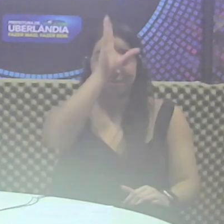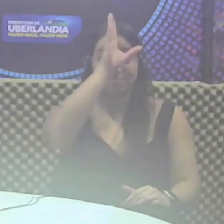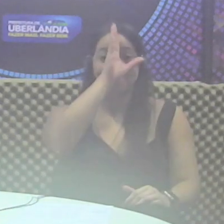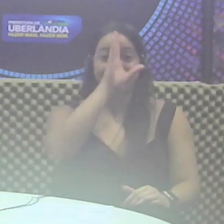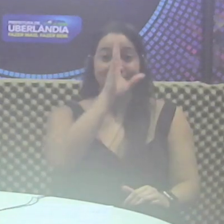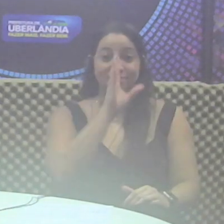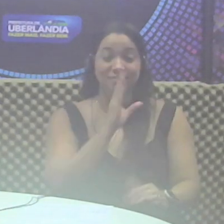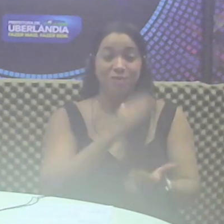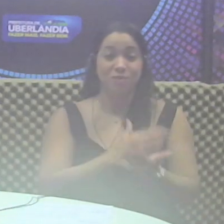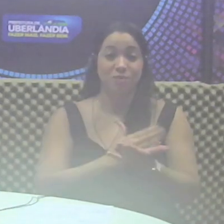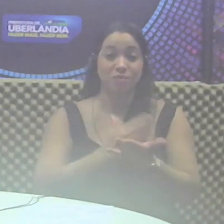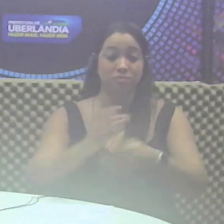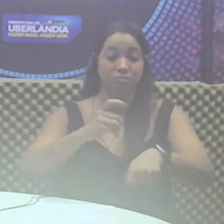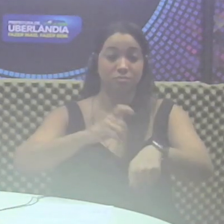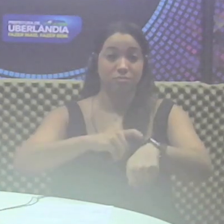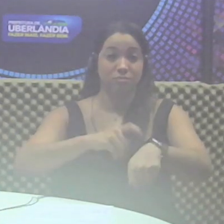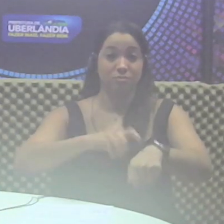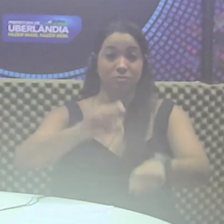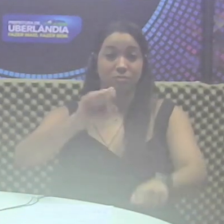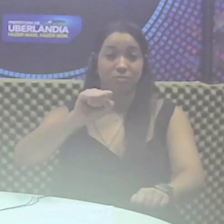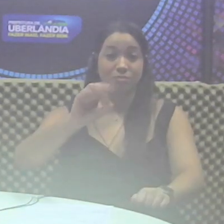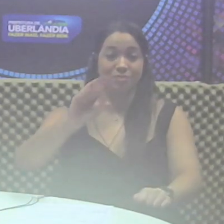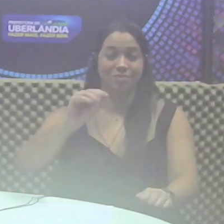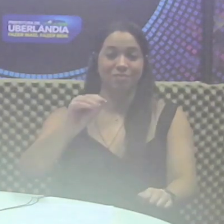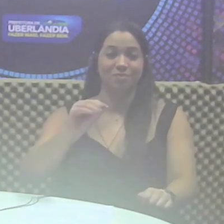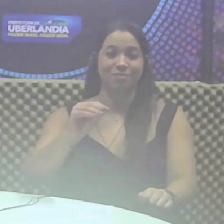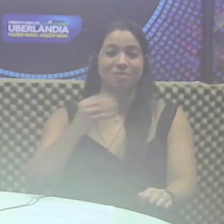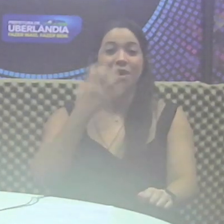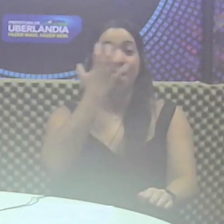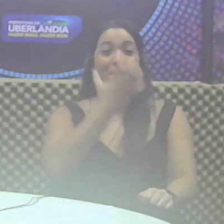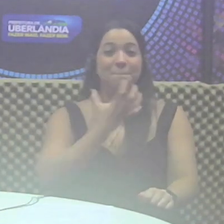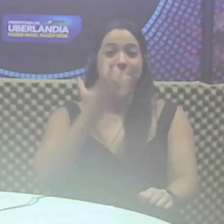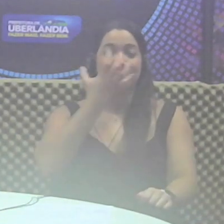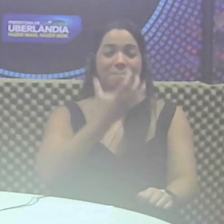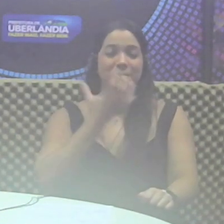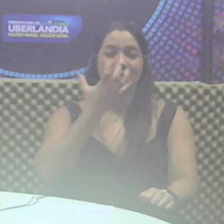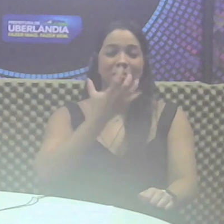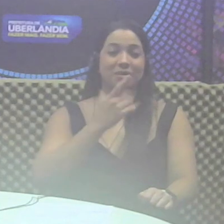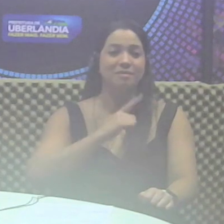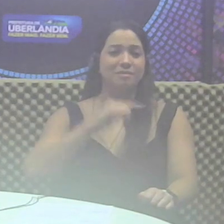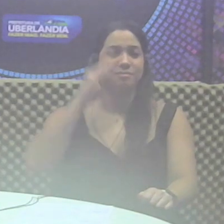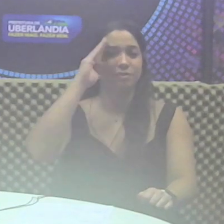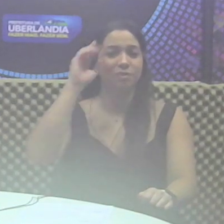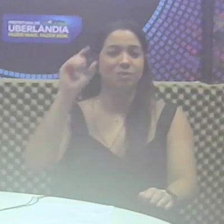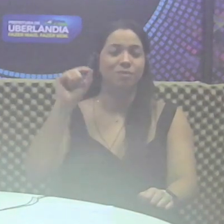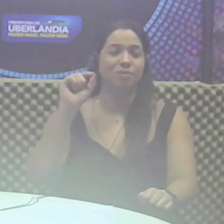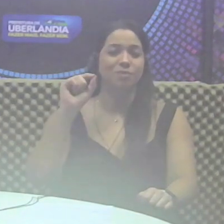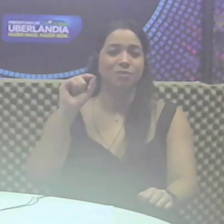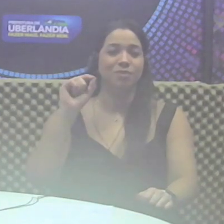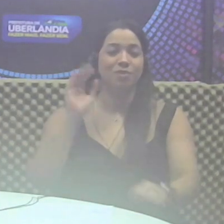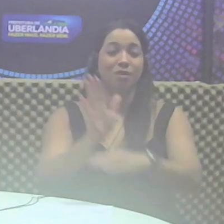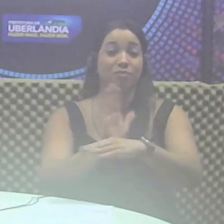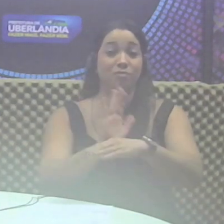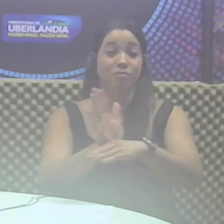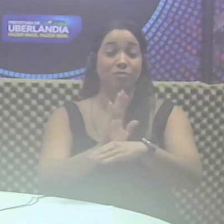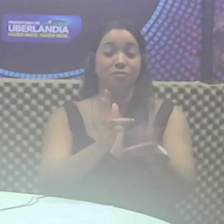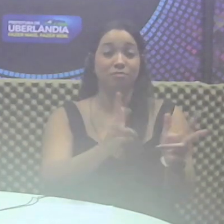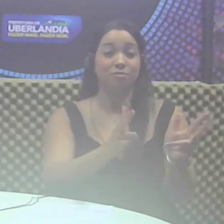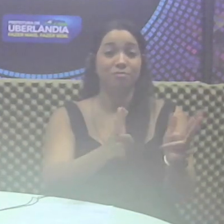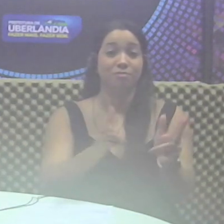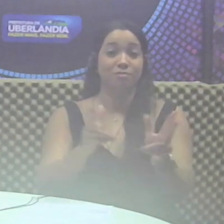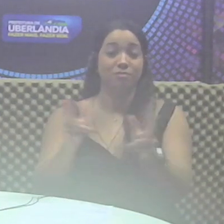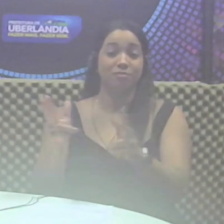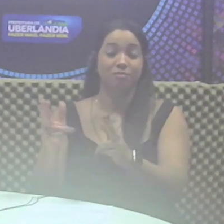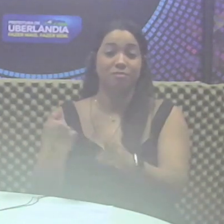e começará às 8 da noite. Entre as canções do repertório destacam-se os temas da série de ficção científica